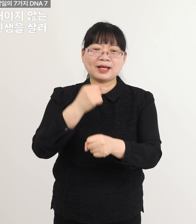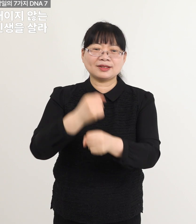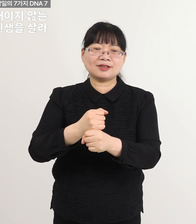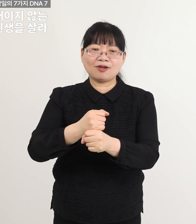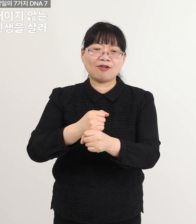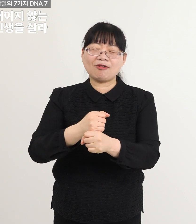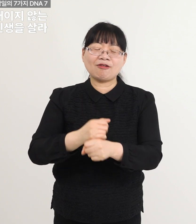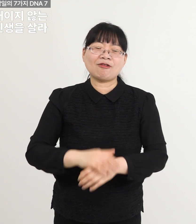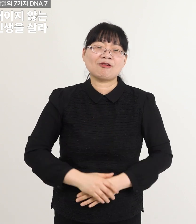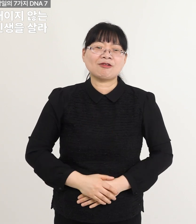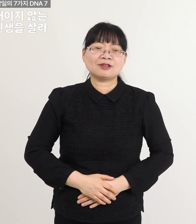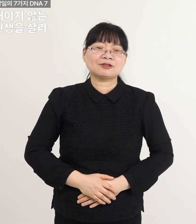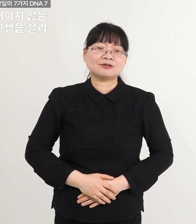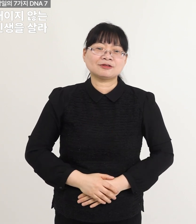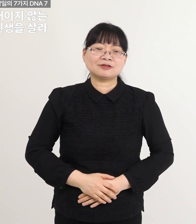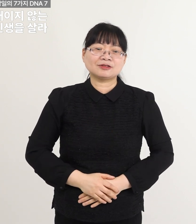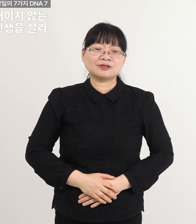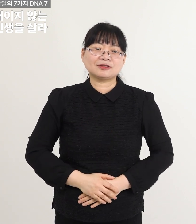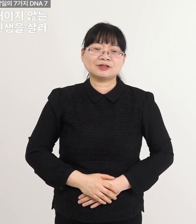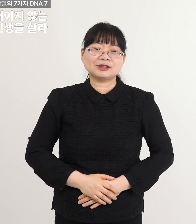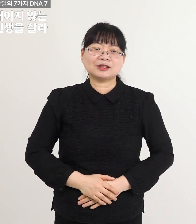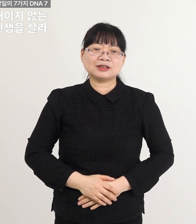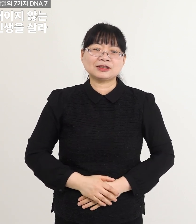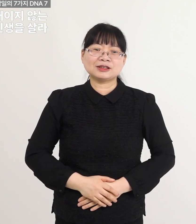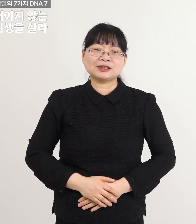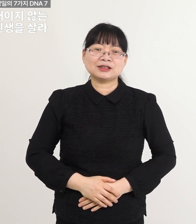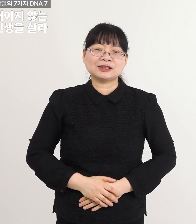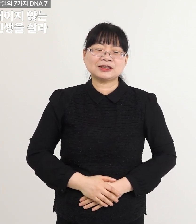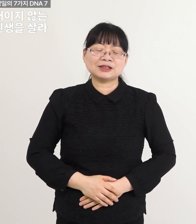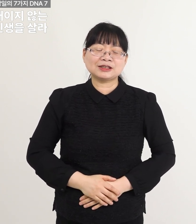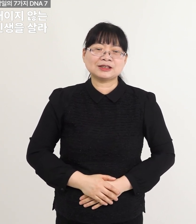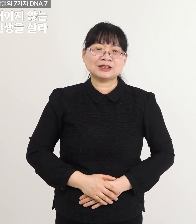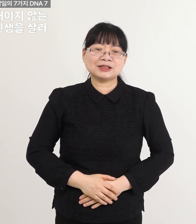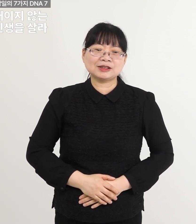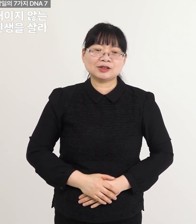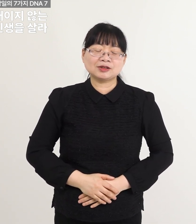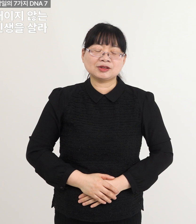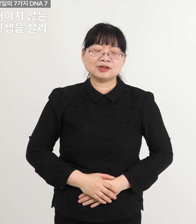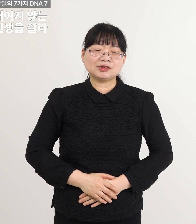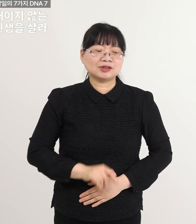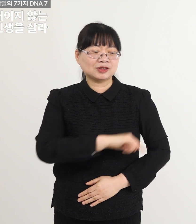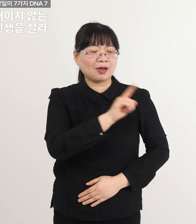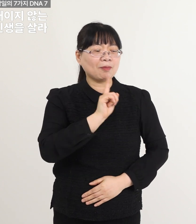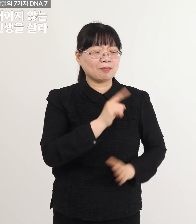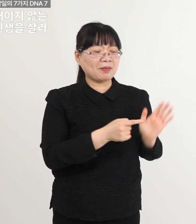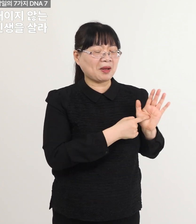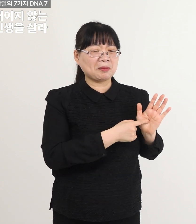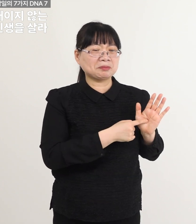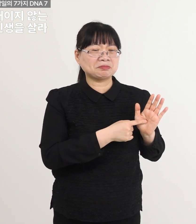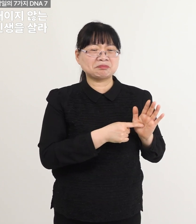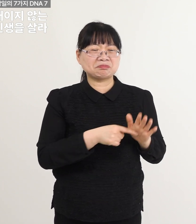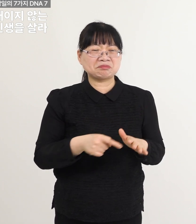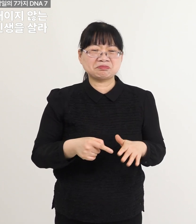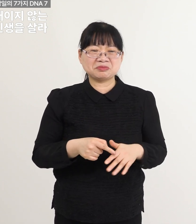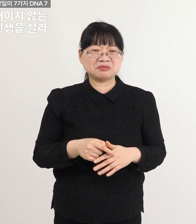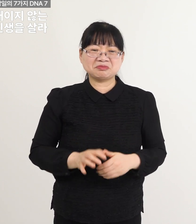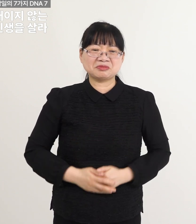놓는 것 자체가 뭐 쟤들 하는 표현처럼 쓸데없는